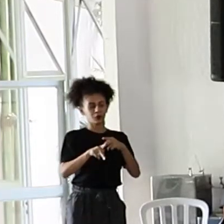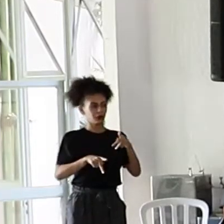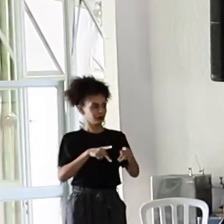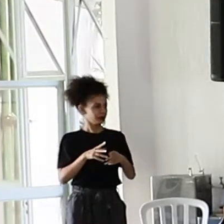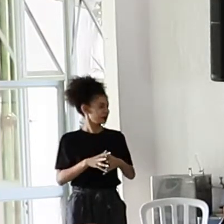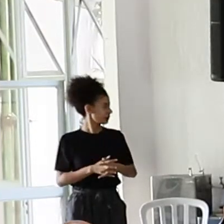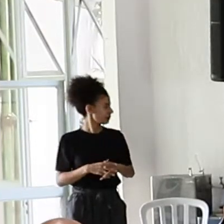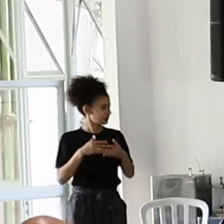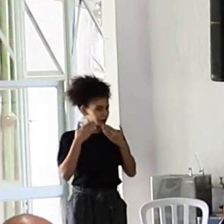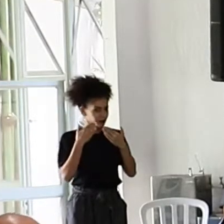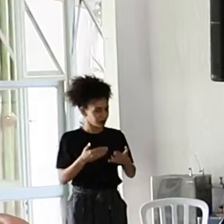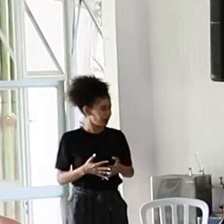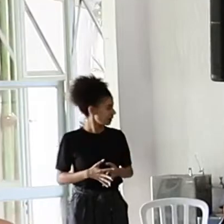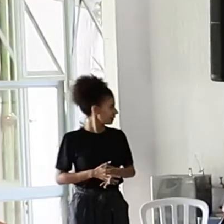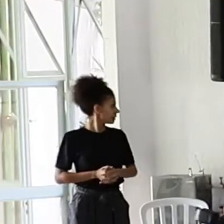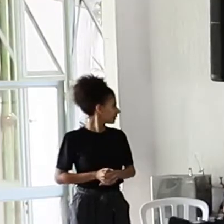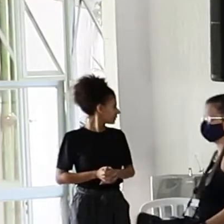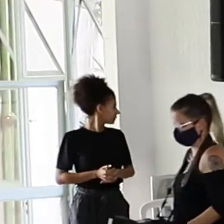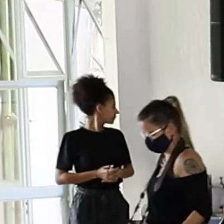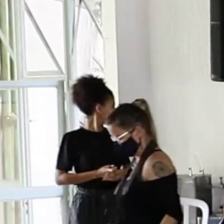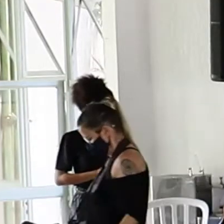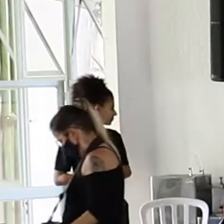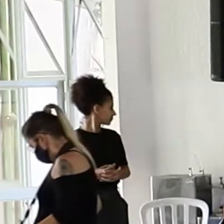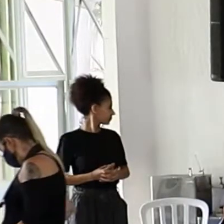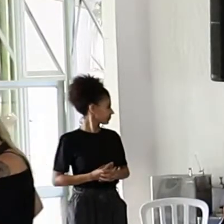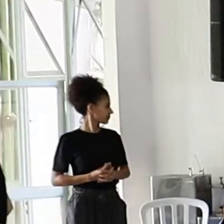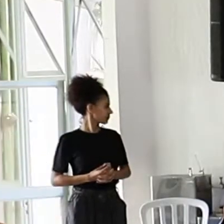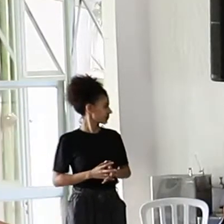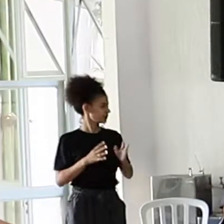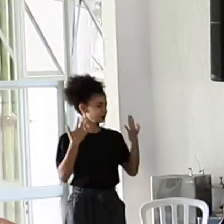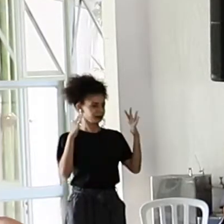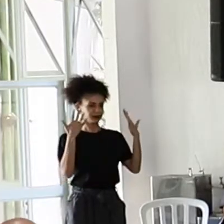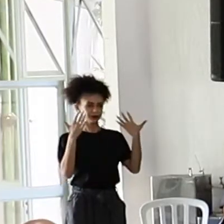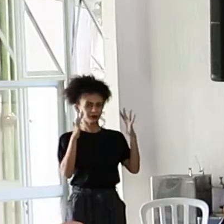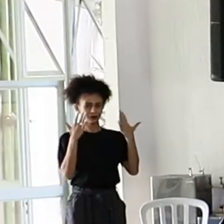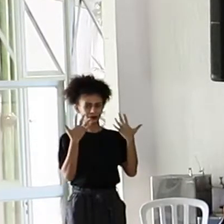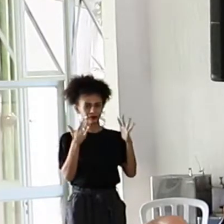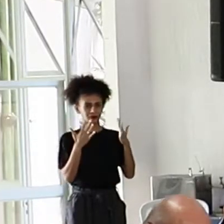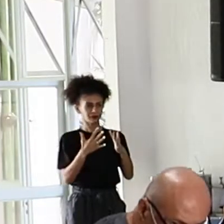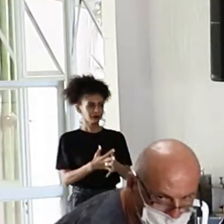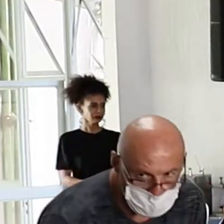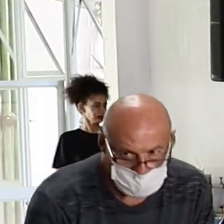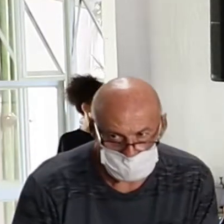população Obrigada Cris muito obrigada pelo Brasil a